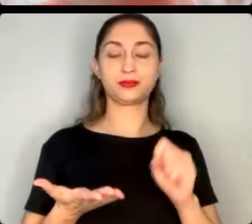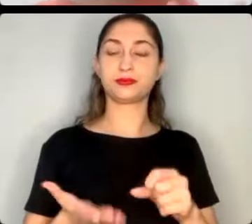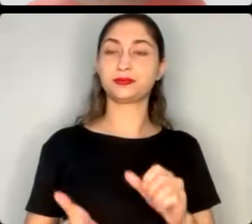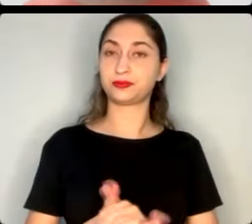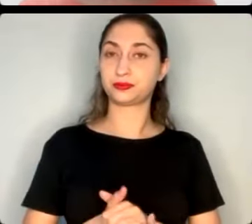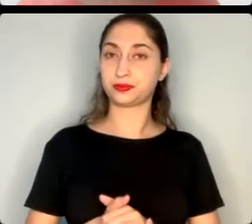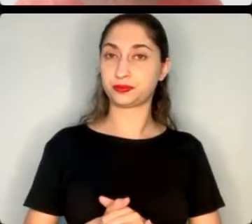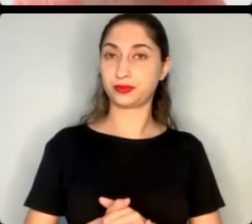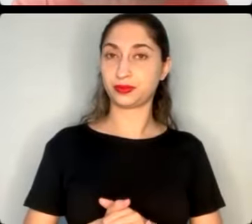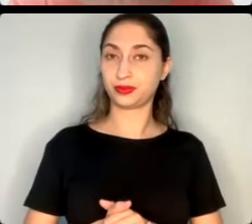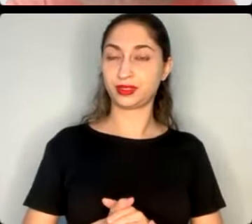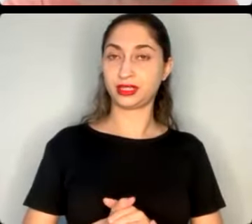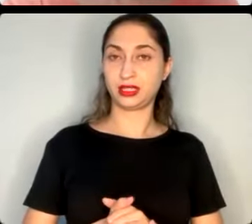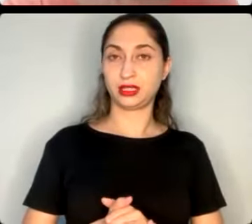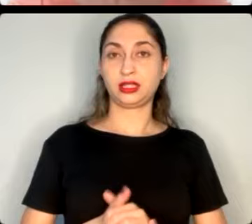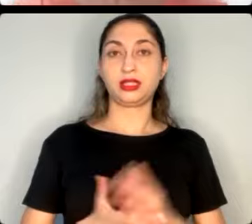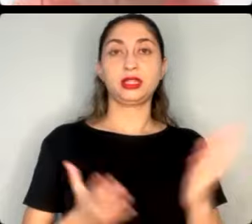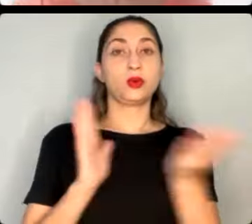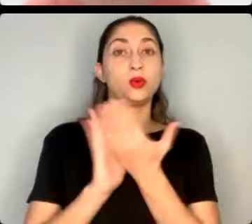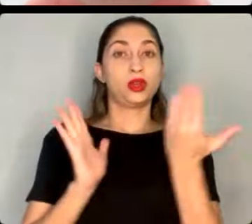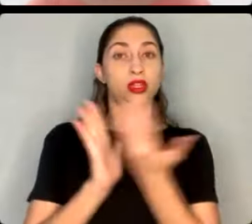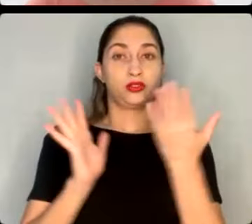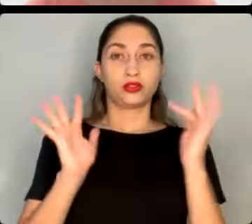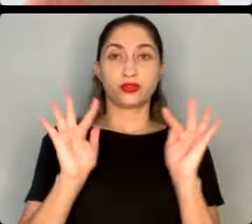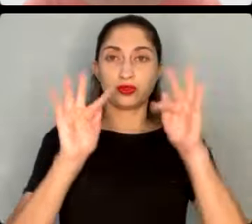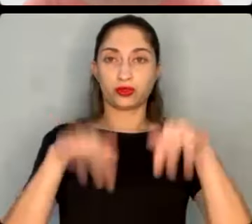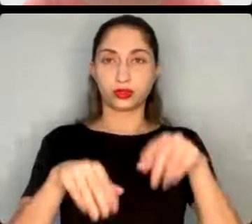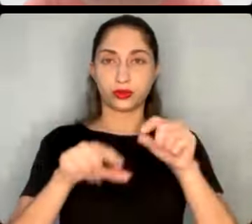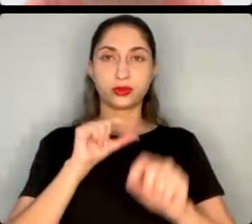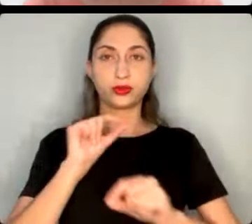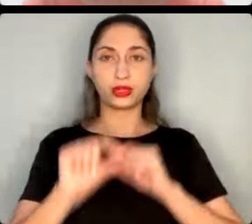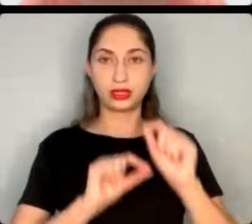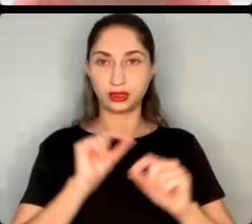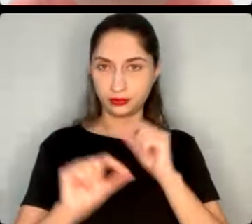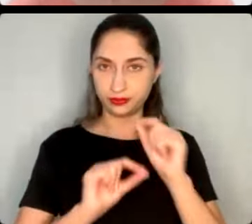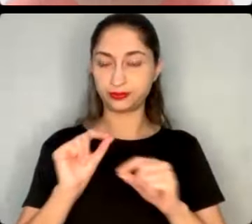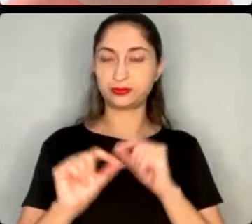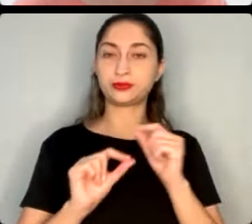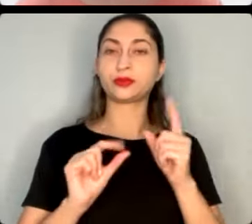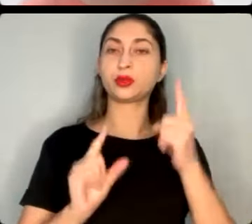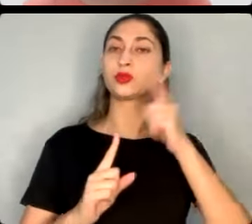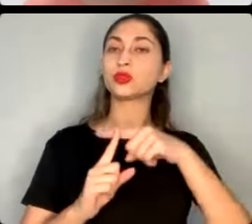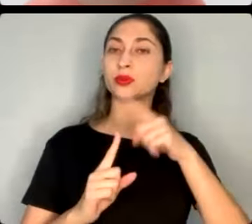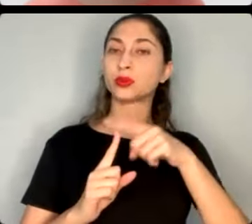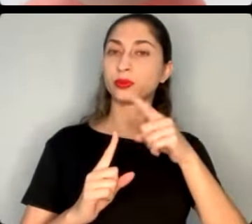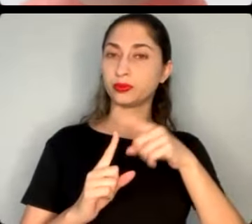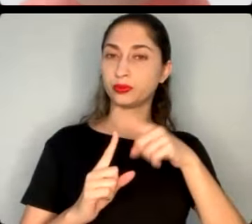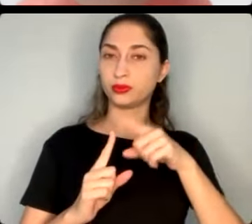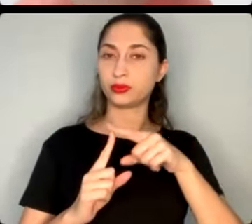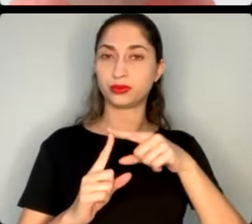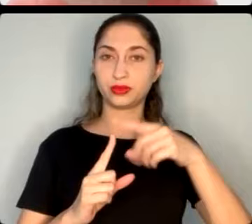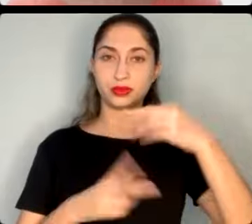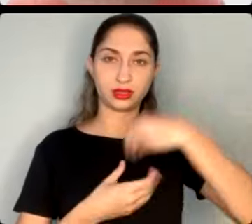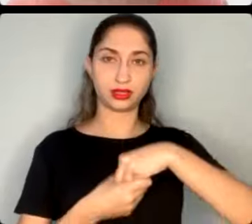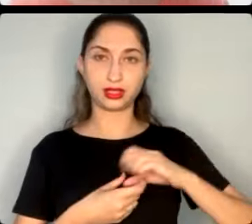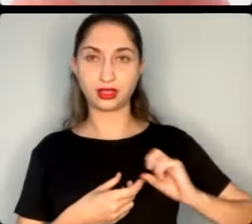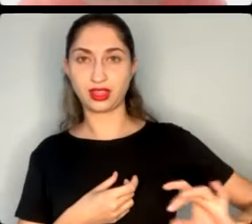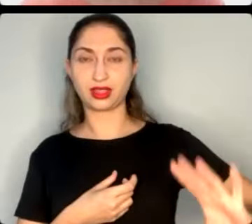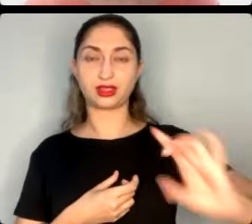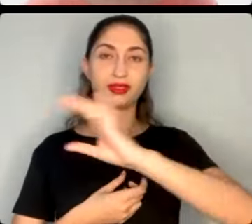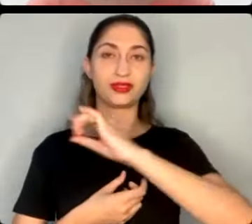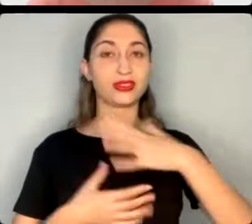aí o livro finaliza, não é, com os tipos constitucionais. E, assim, com muita alegria,